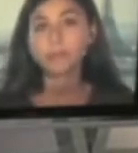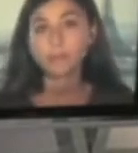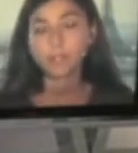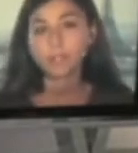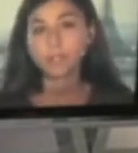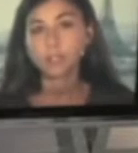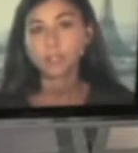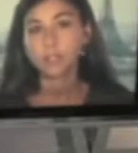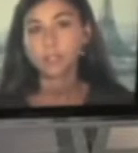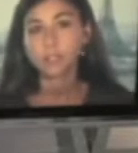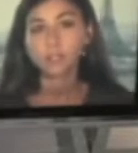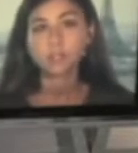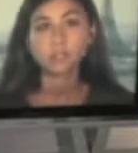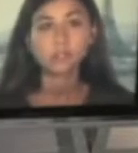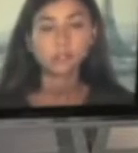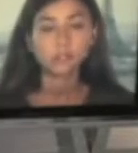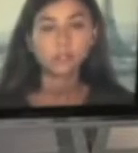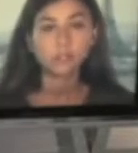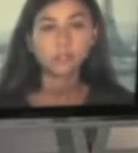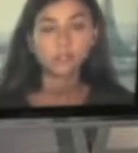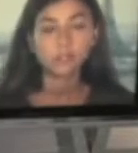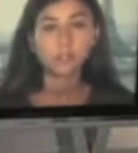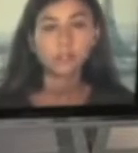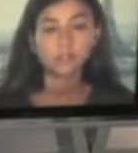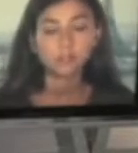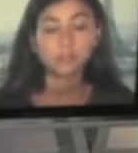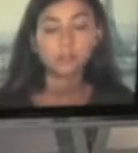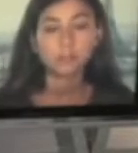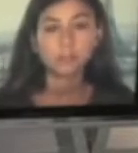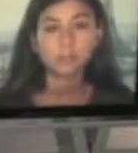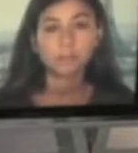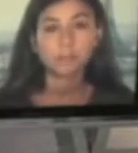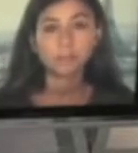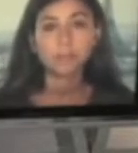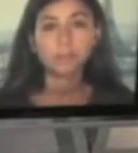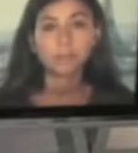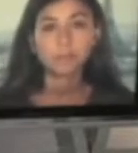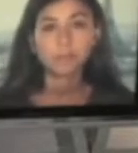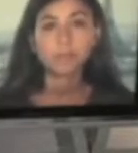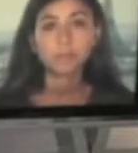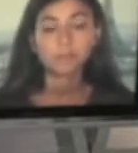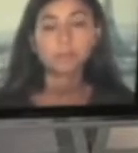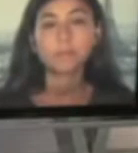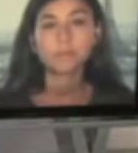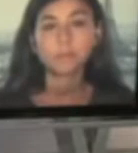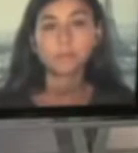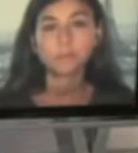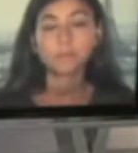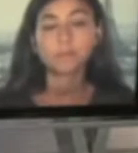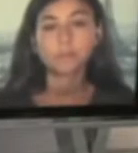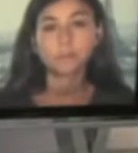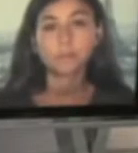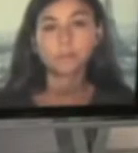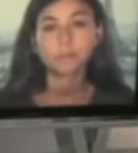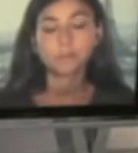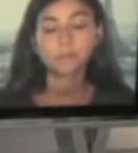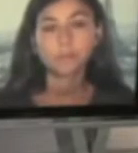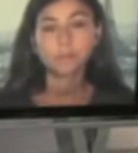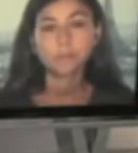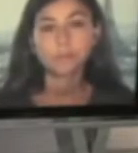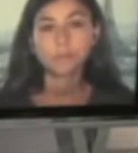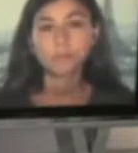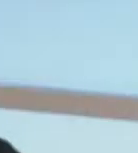difícil provarem que alimento transgênico faz mal? Ela fica muito preocupada, né? Porque tem várias correntes. Tem pessoas que dizem, olha, a